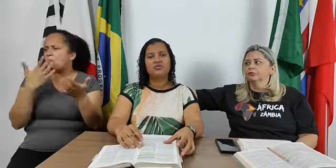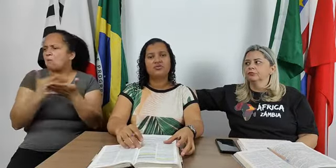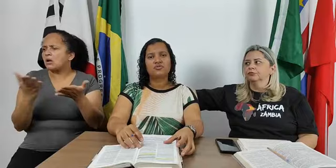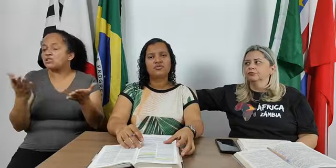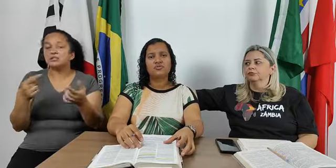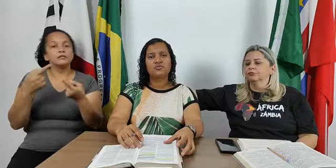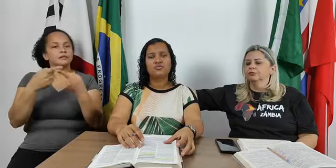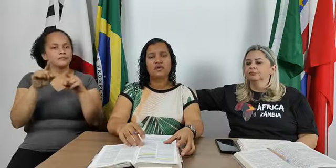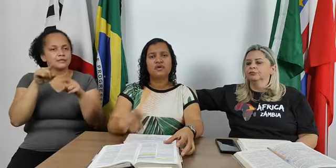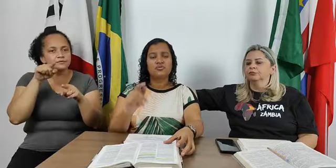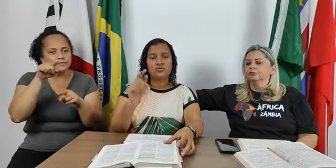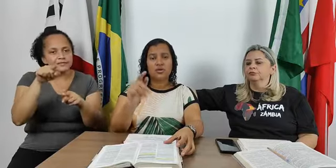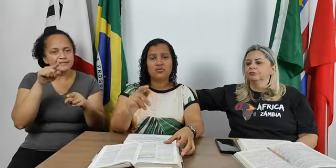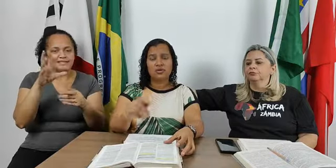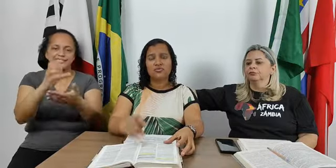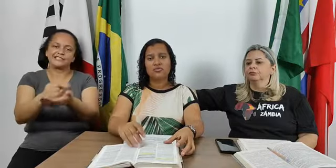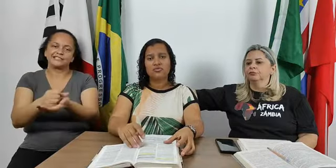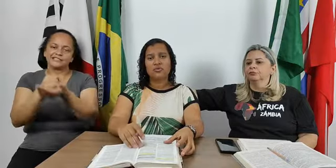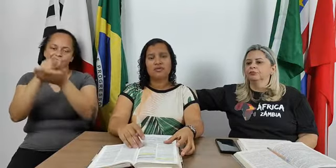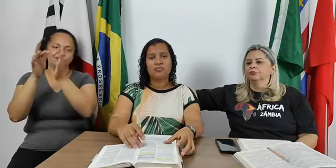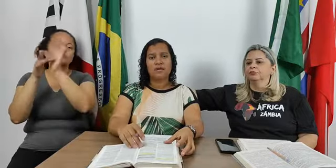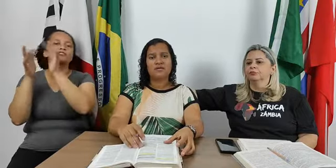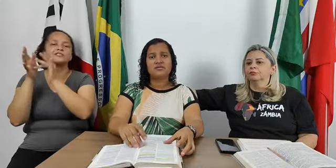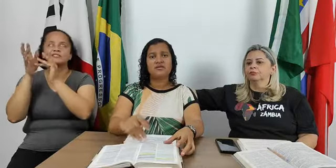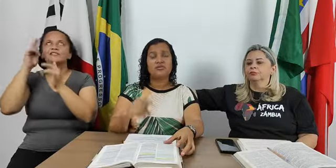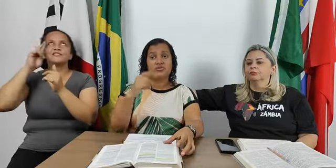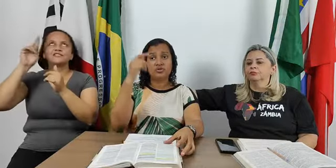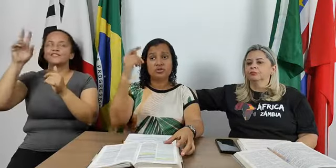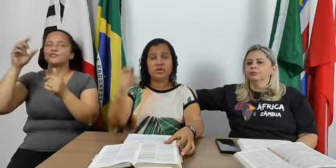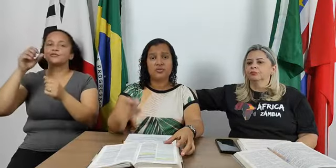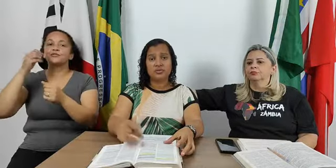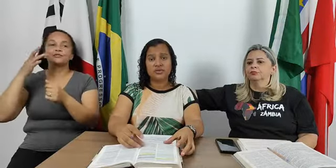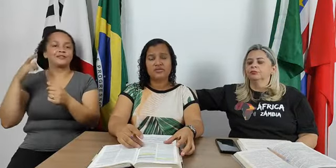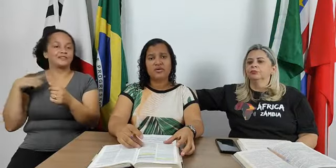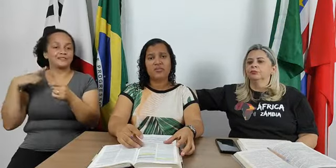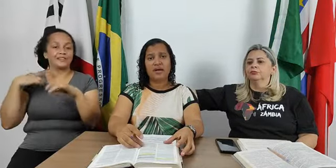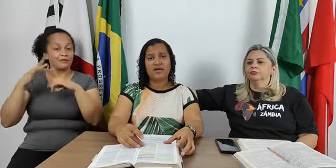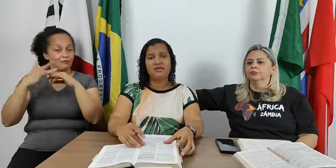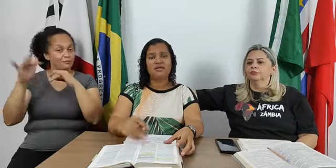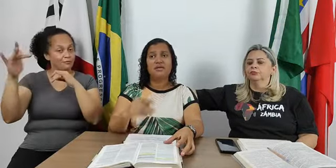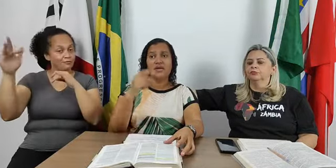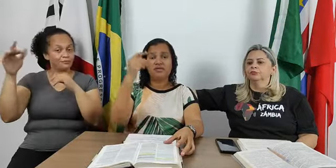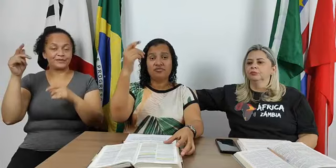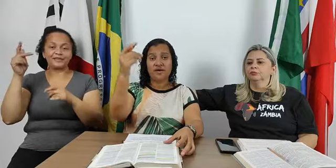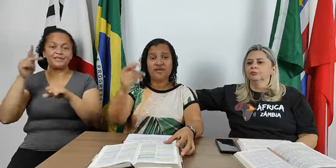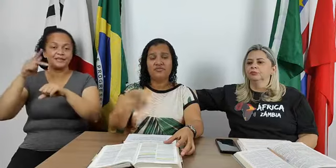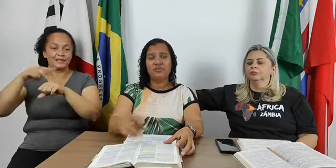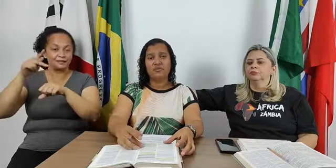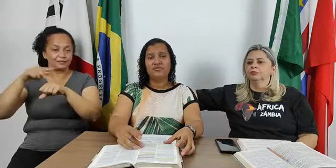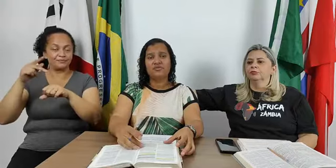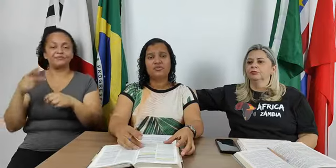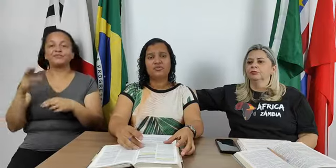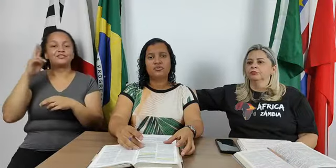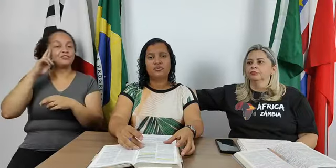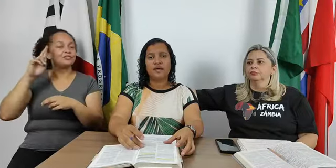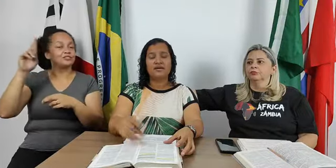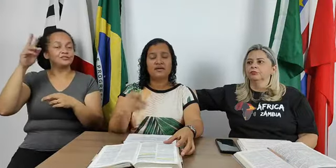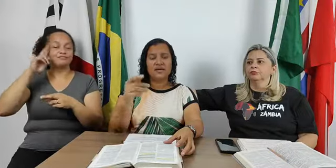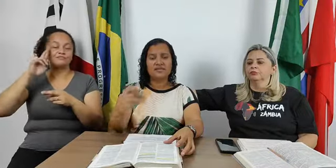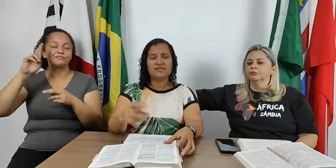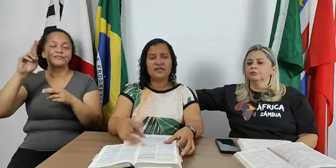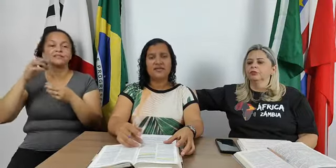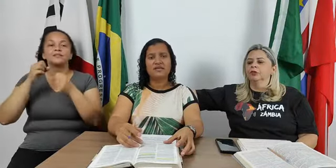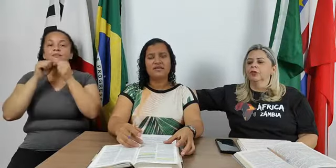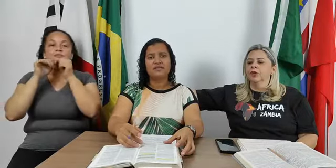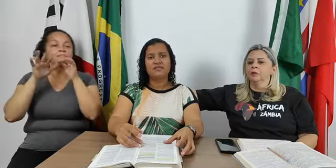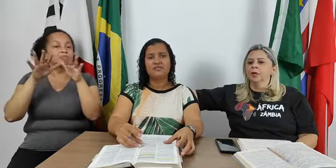salvo em Cristo Jesus. O Senhor é dono do ouro e da prata. O dia de amanhã pertence ao Pai. Ele vai enviar provisão para o teu lar.